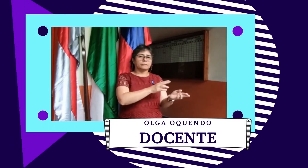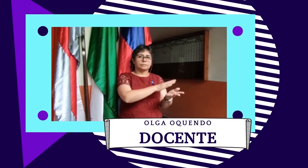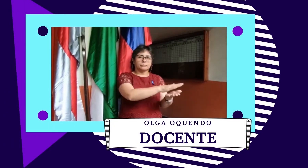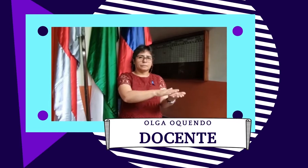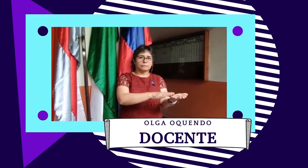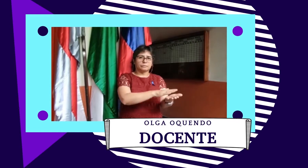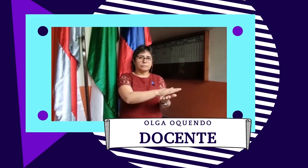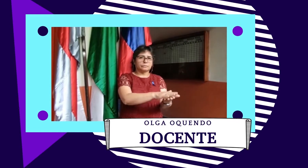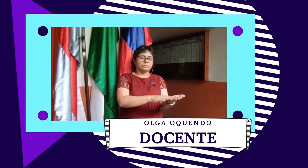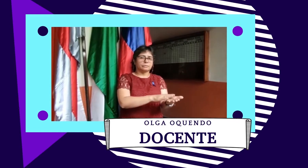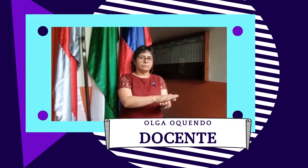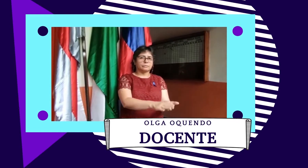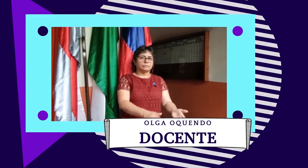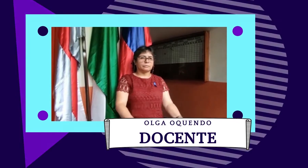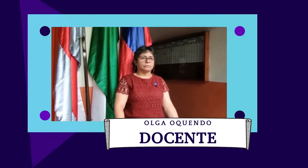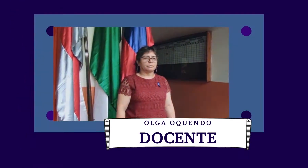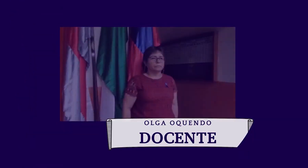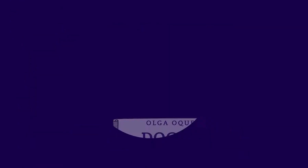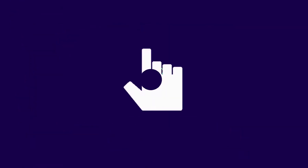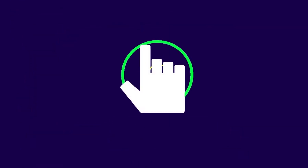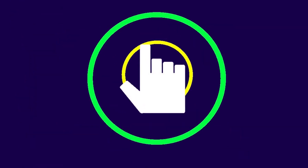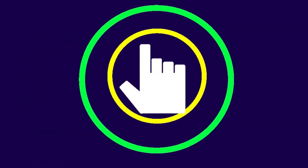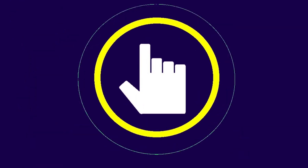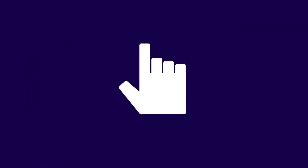Reconocimiento a la lengua de señas.